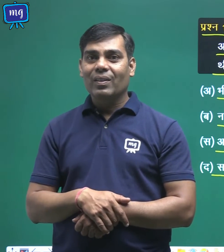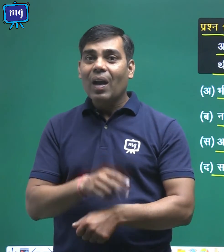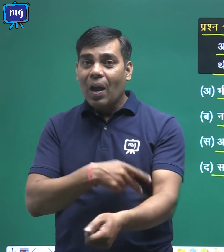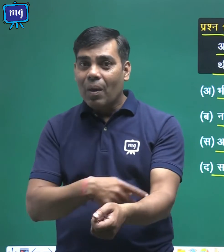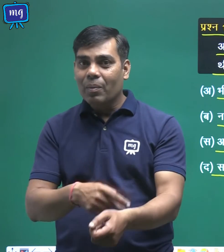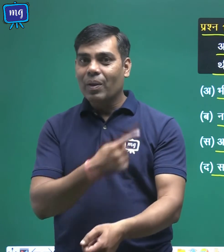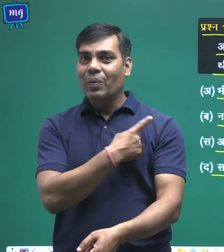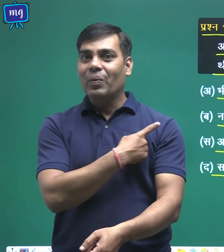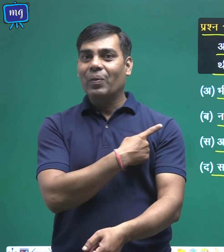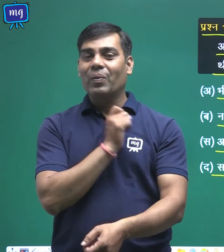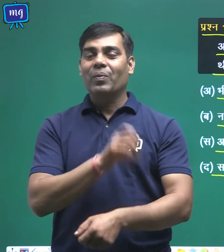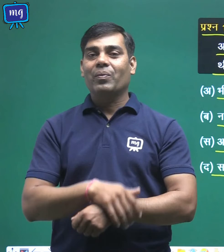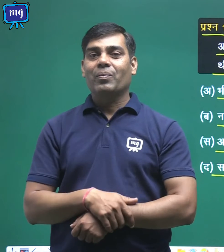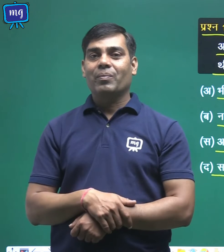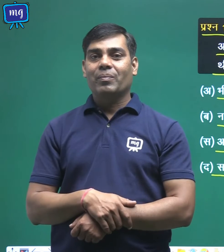को।